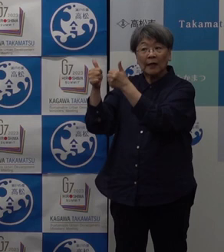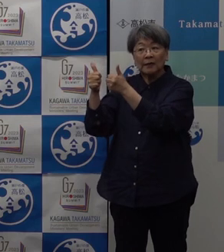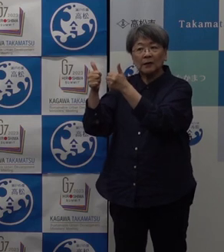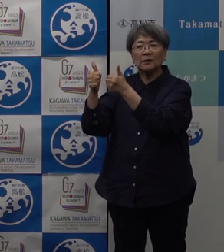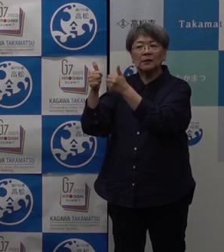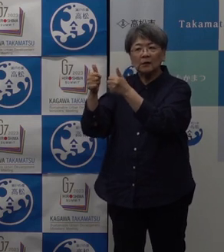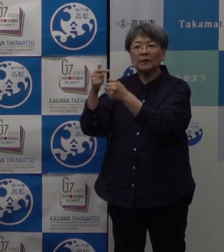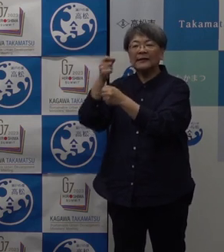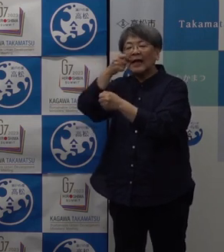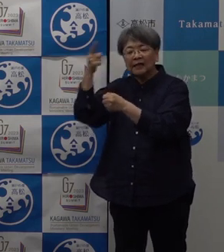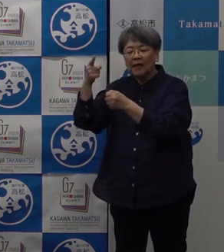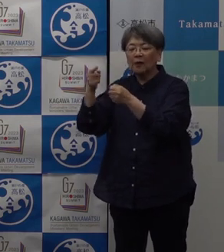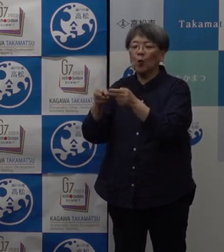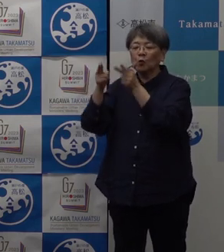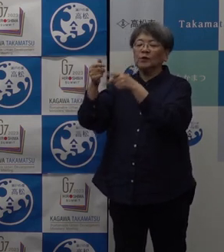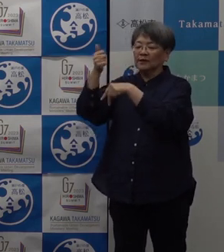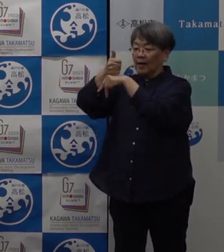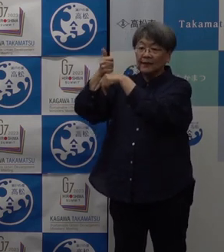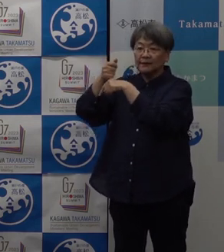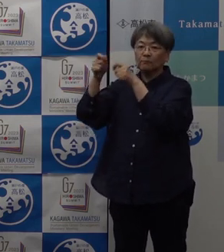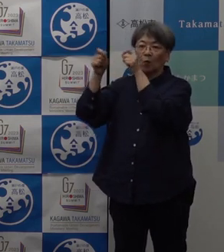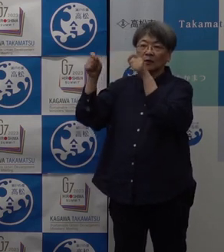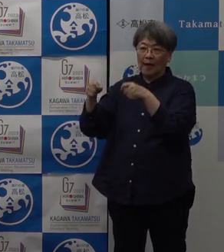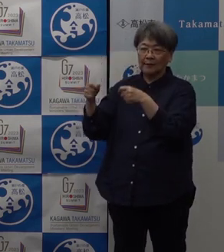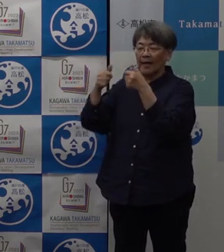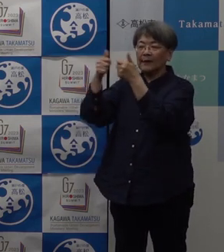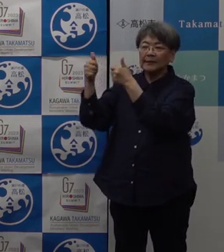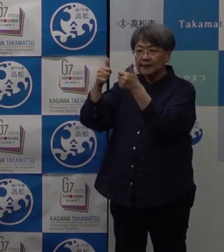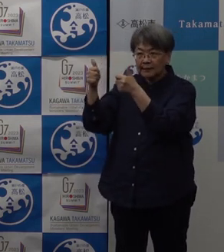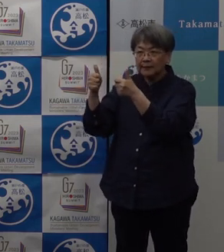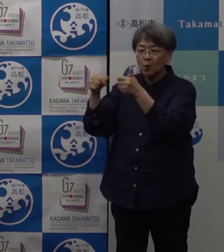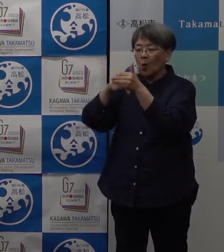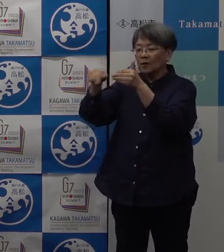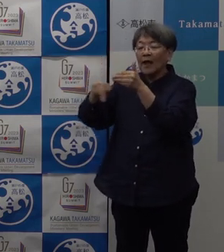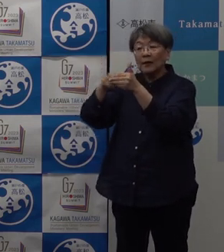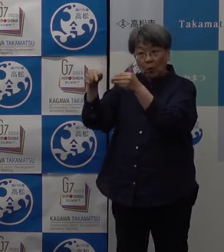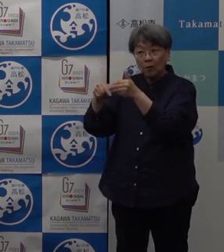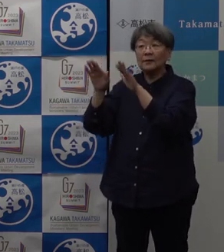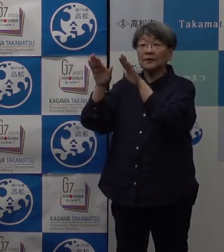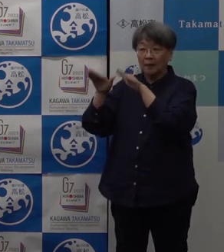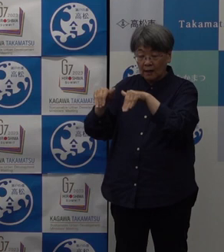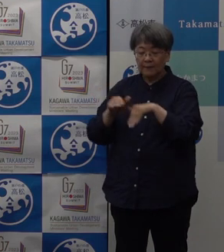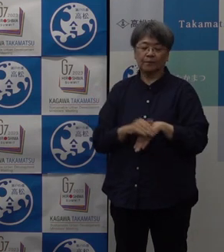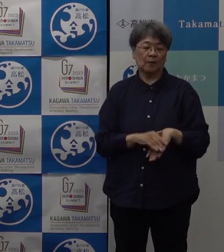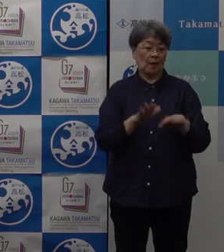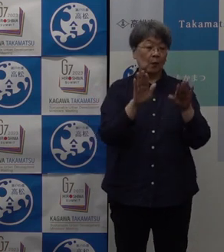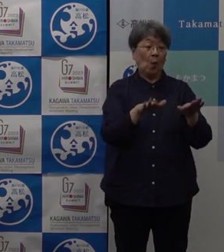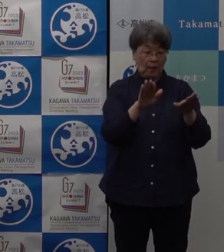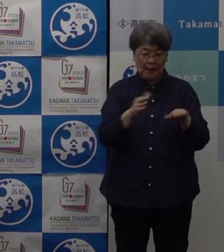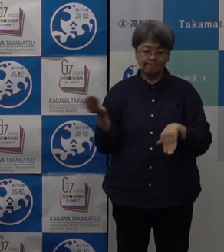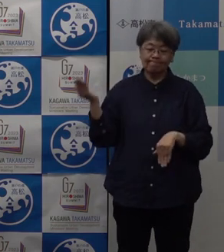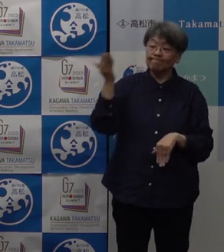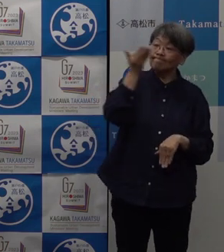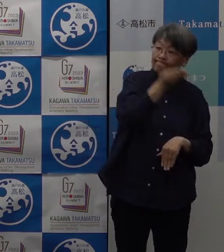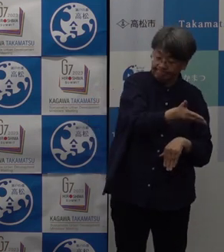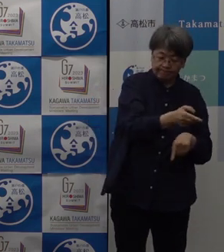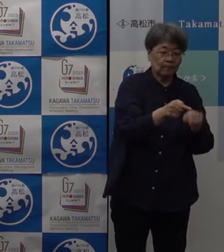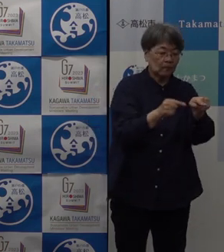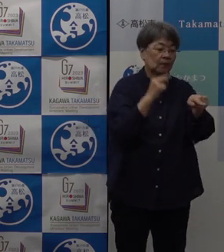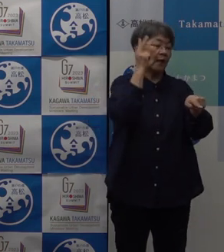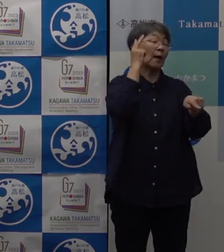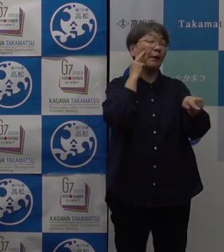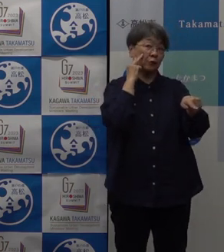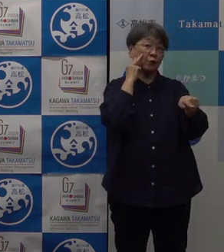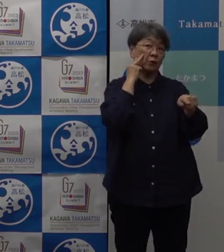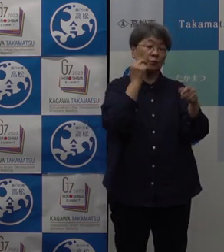題、都市大臣会合で言われた、議論でございまして、まあ、それを今回高松での会合が引き継